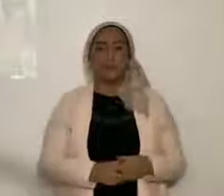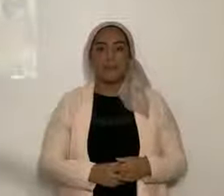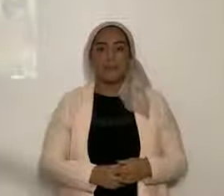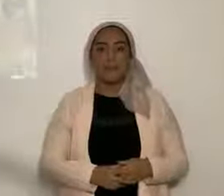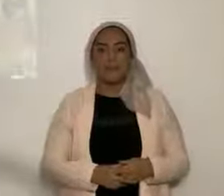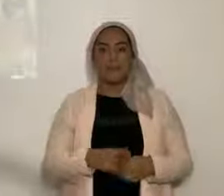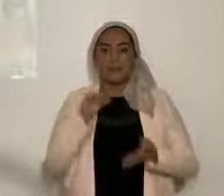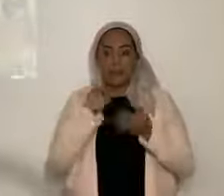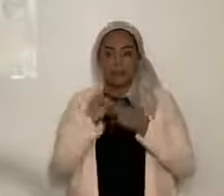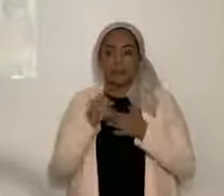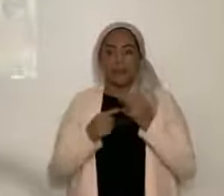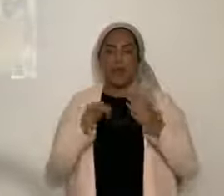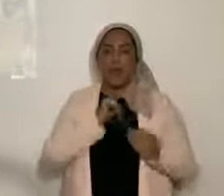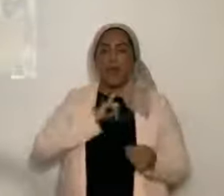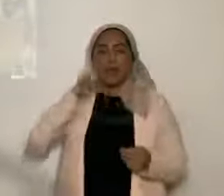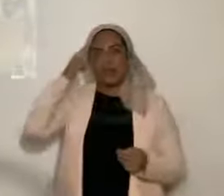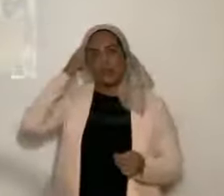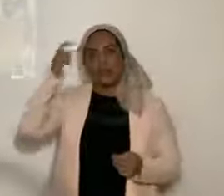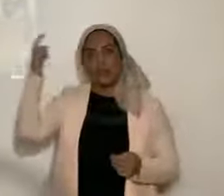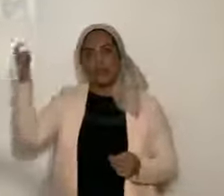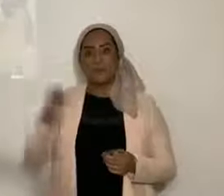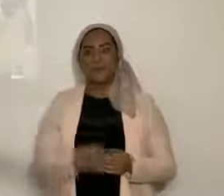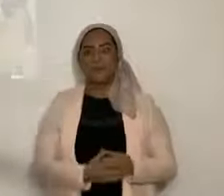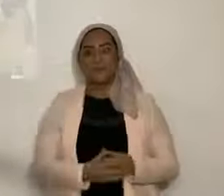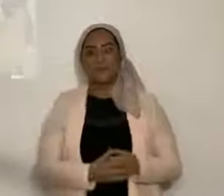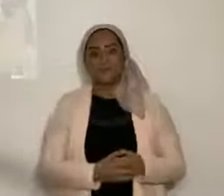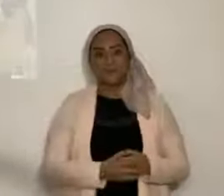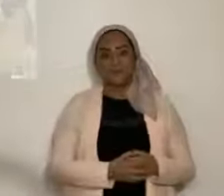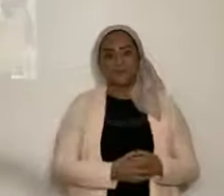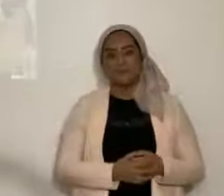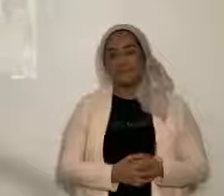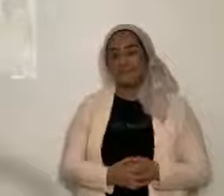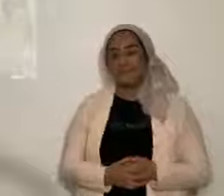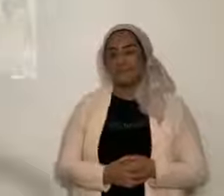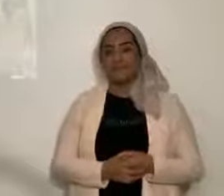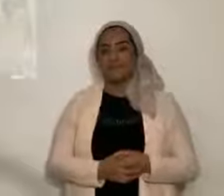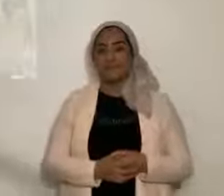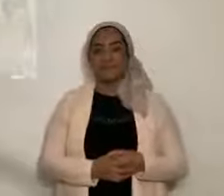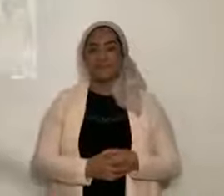Eso sueño. Qué